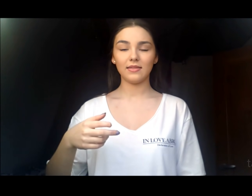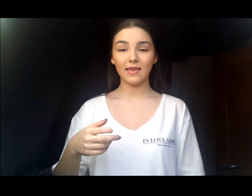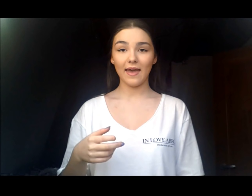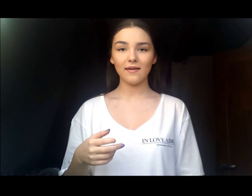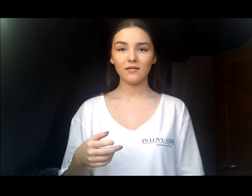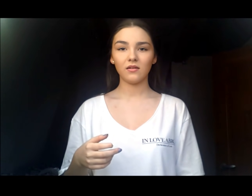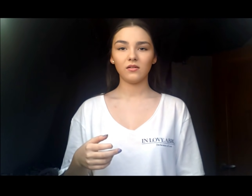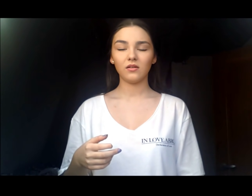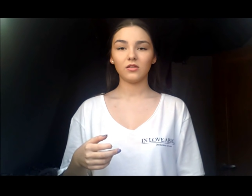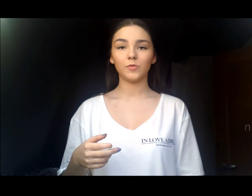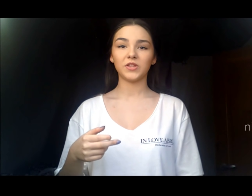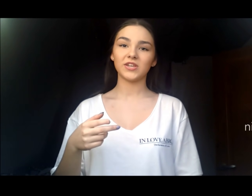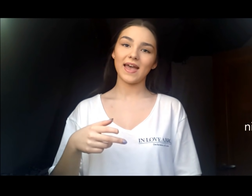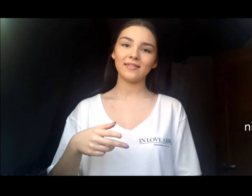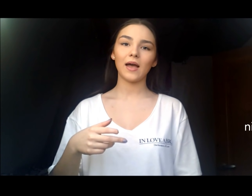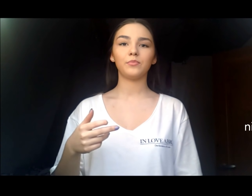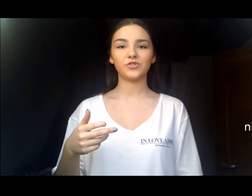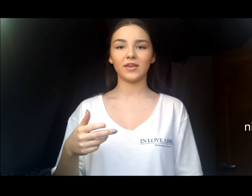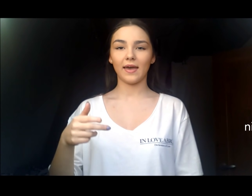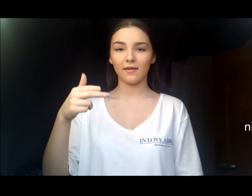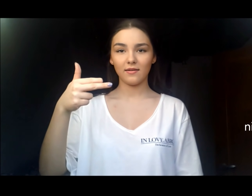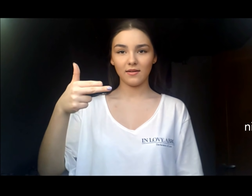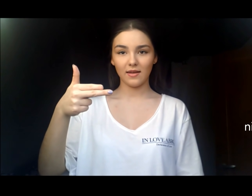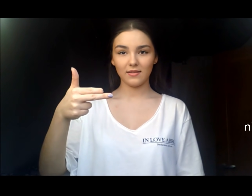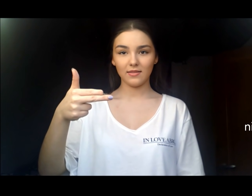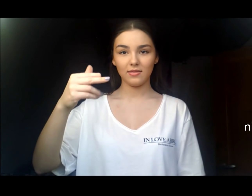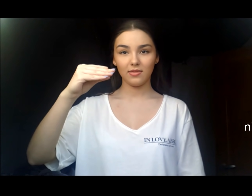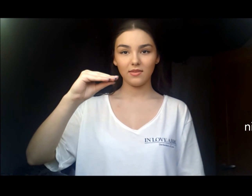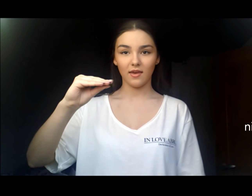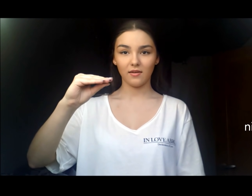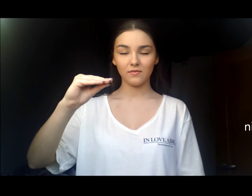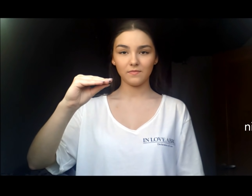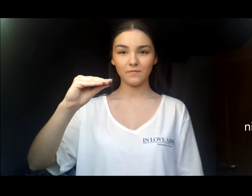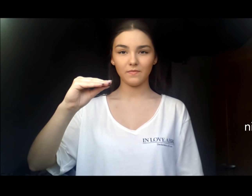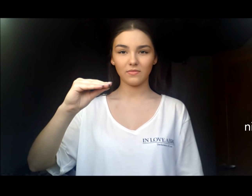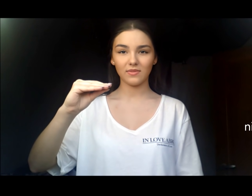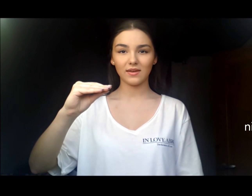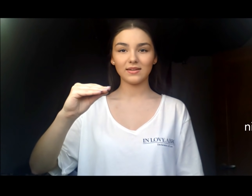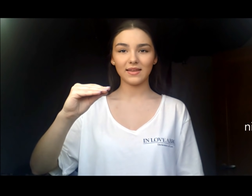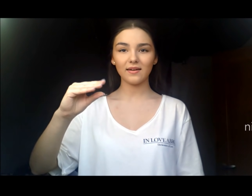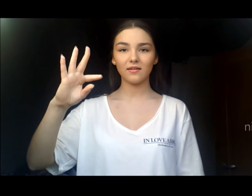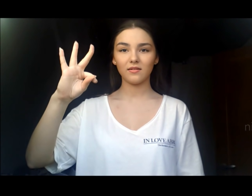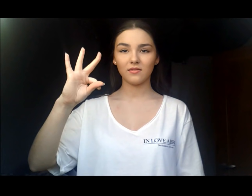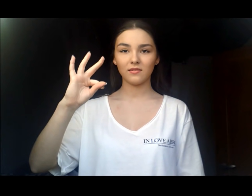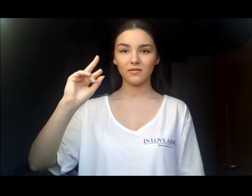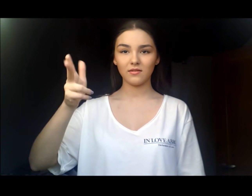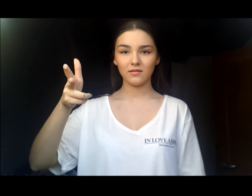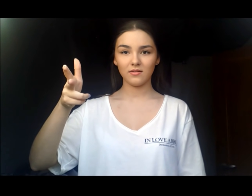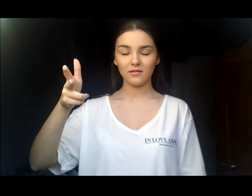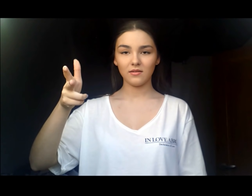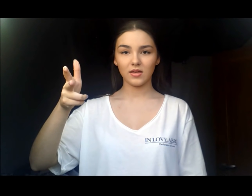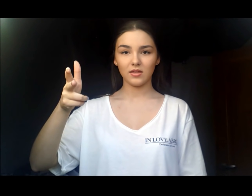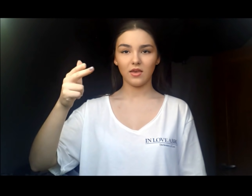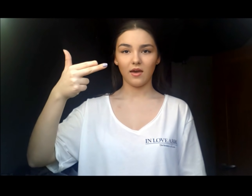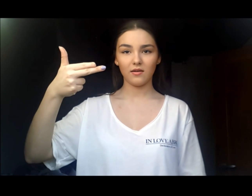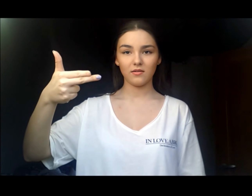Nie. To będzie N, a później E. Nie. Tak. Nie.